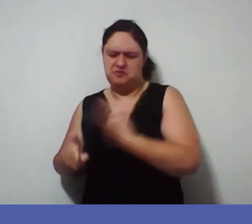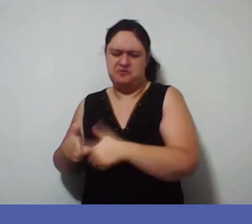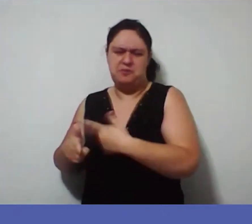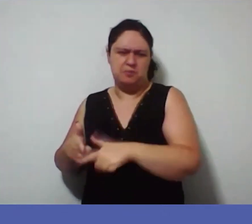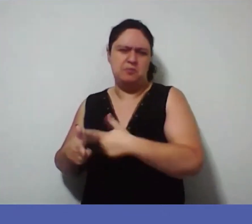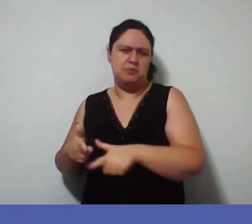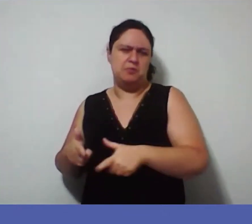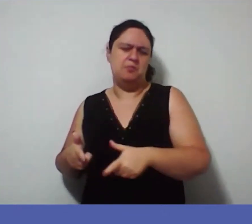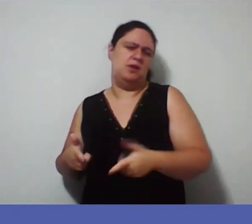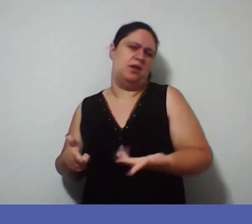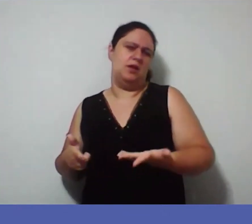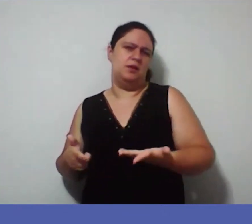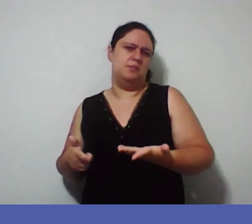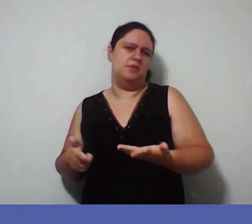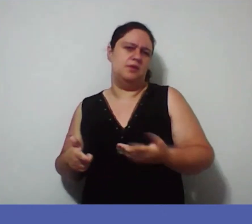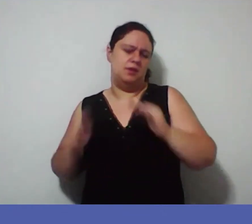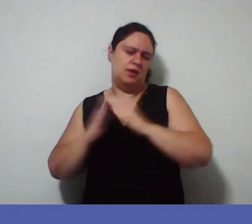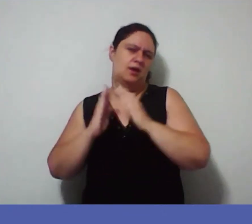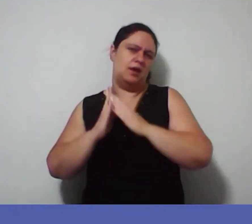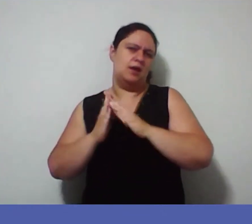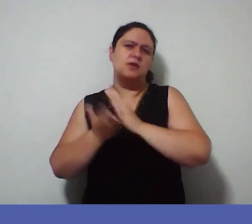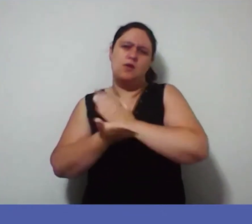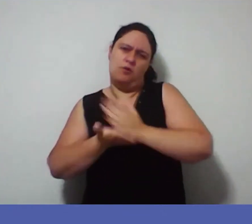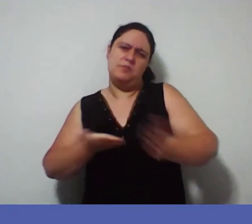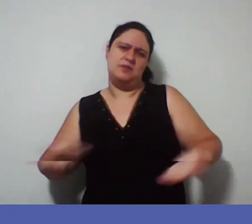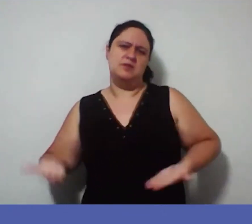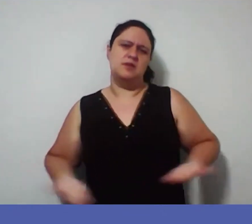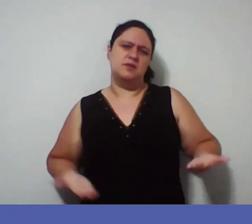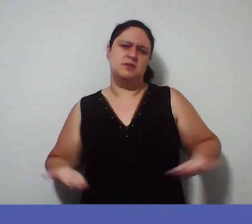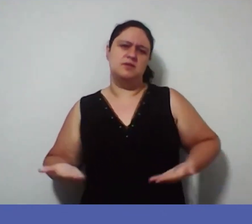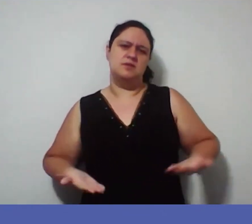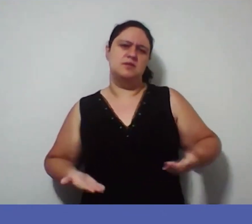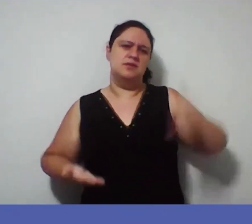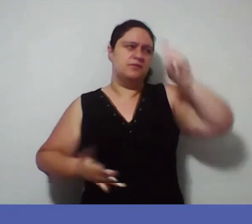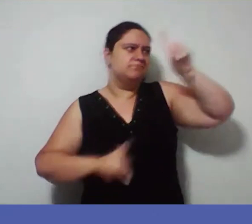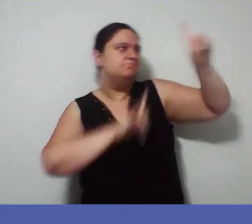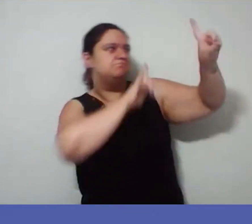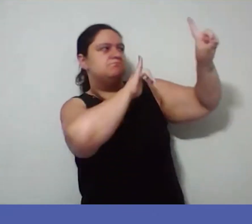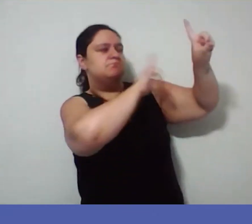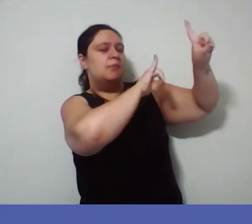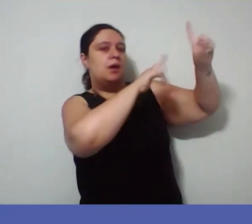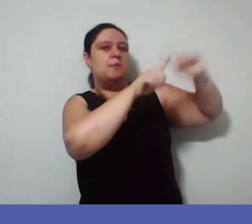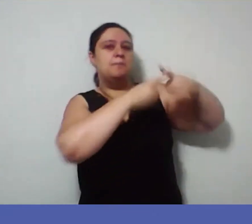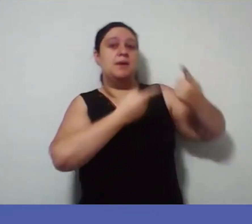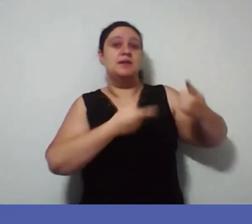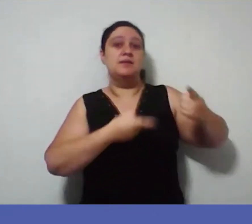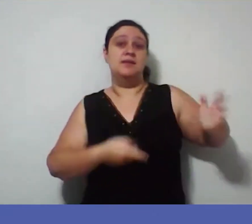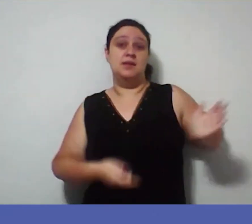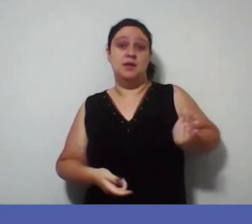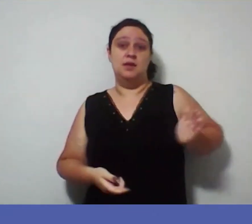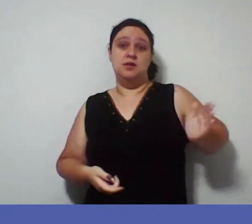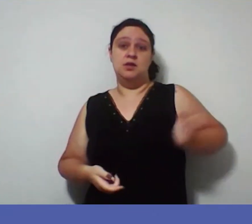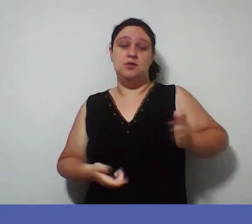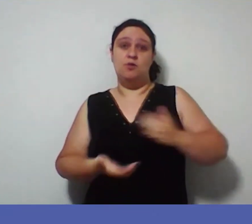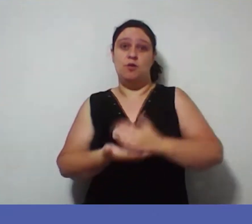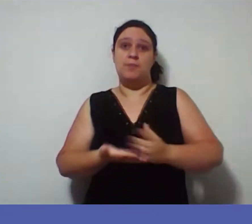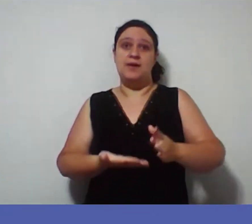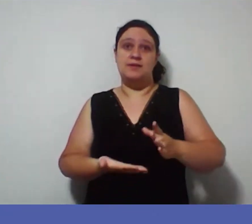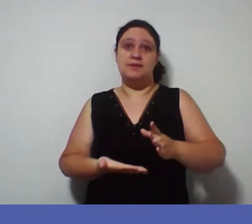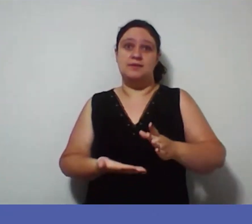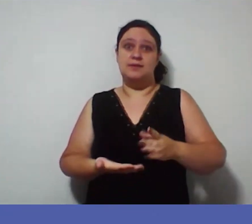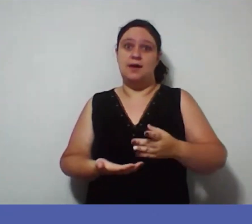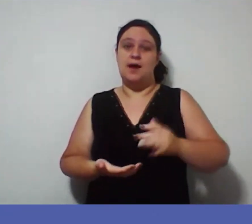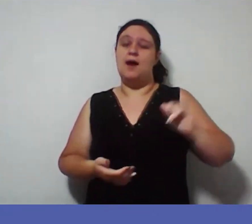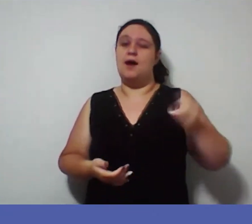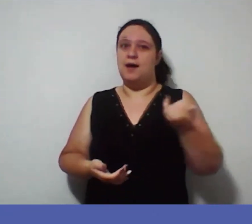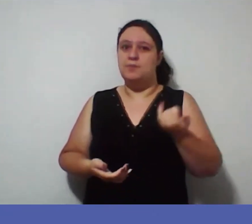casa, eu vou começar a servir ao Senhor, amar o Senhor. E quando você tem muito dinheiro, você cai na fascinação das riquezas. Quer dizer, o dinheiro